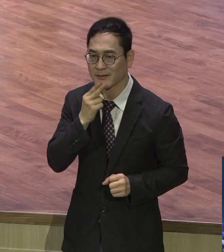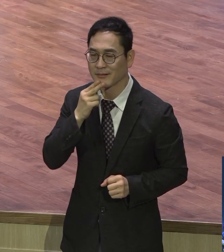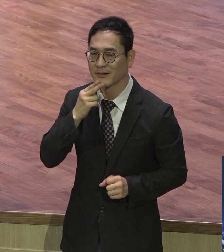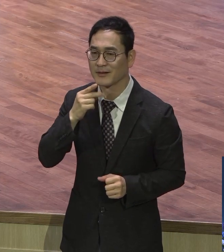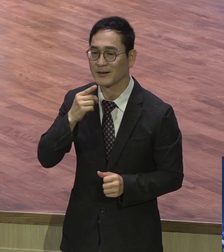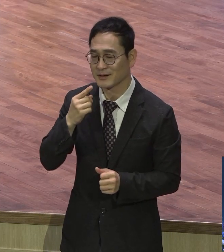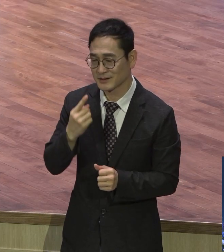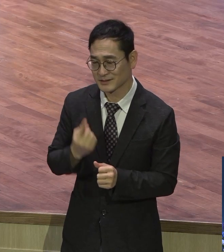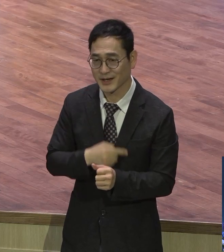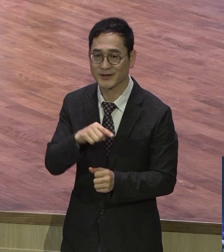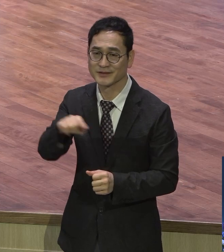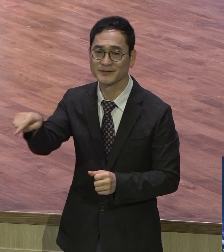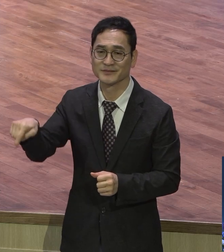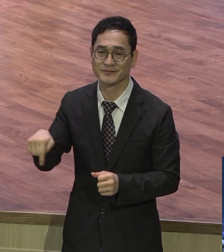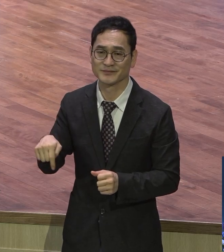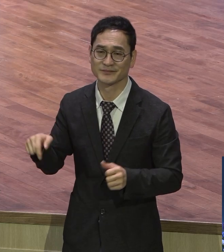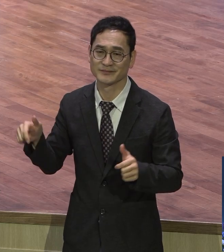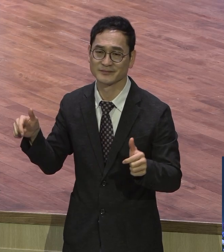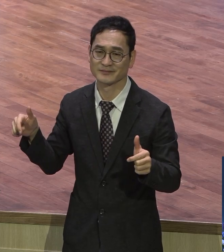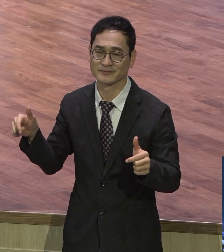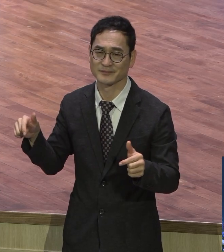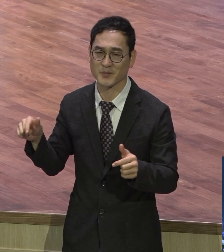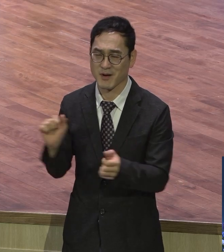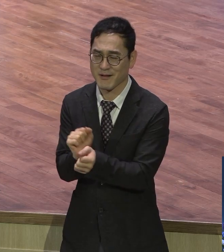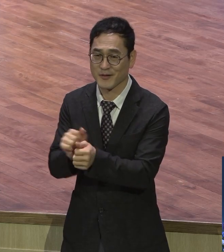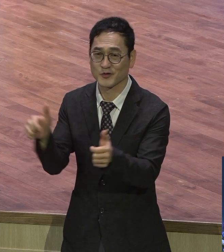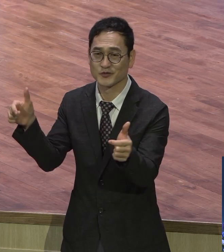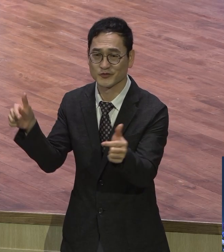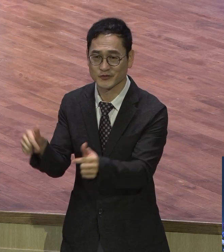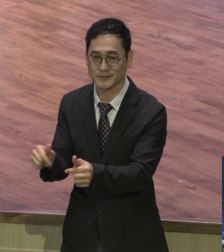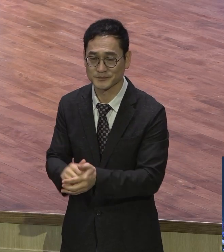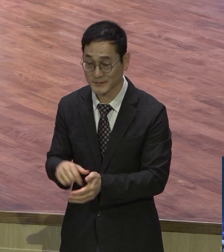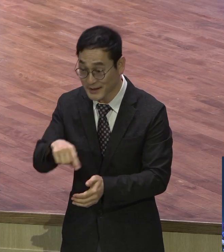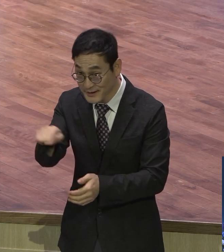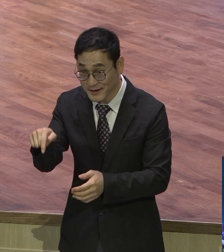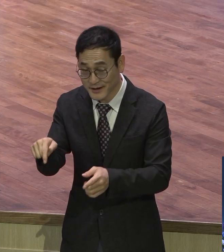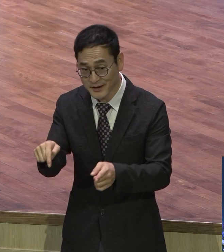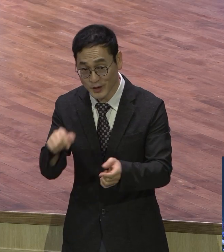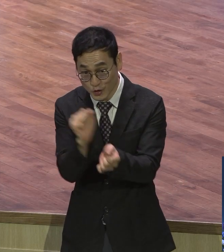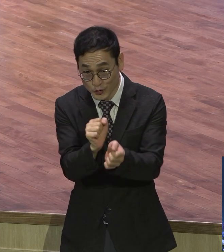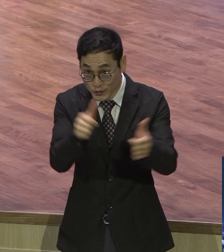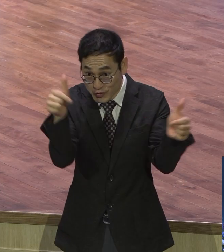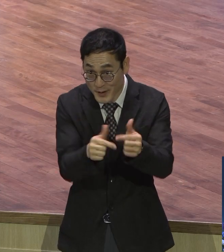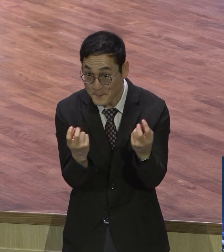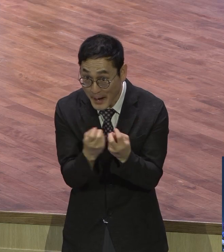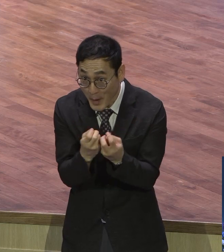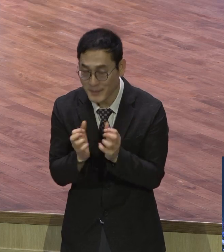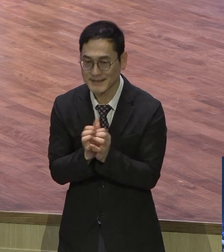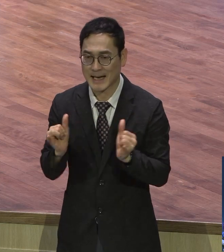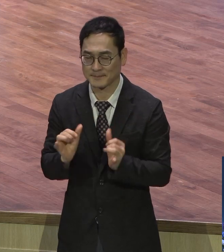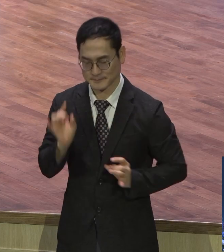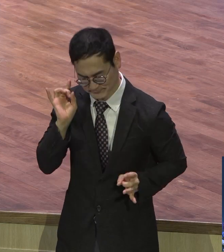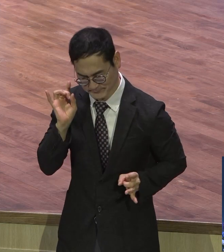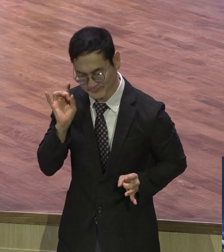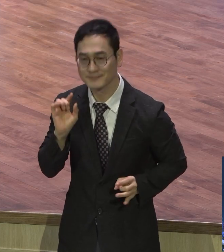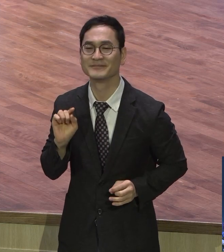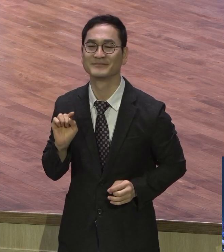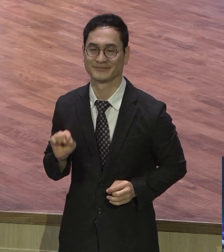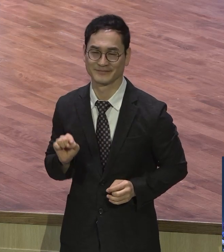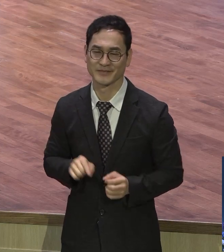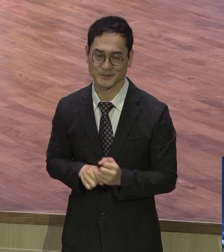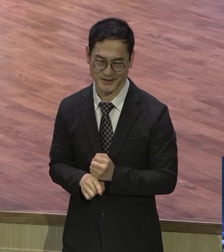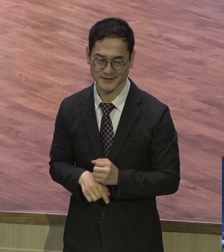인간의 멈춤이다 그랬어요. 인간의 멈춤. 이제 곧 백신이